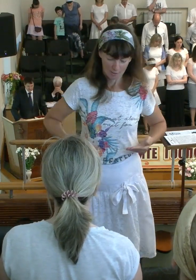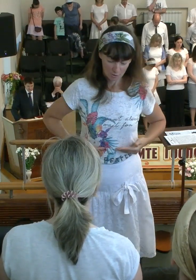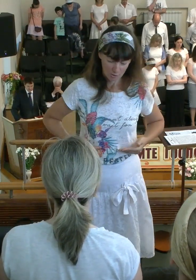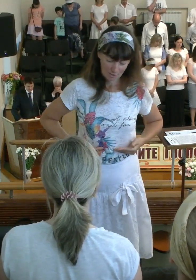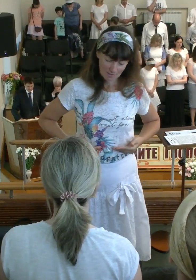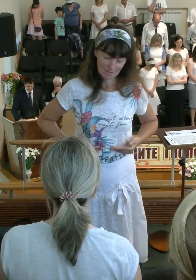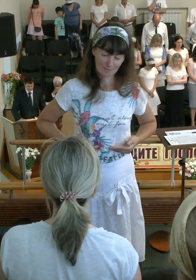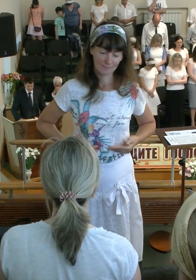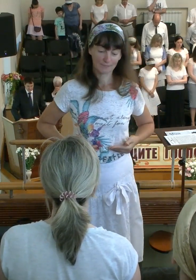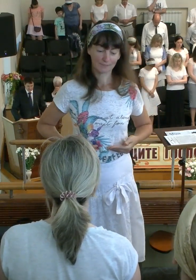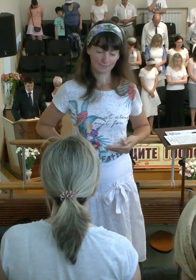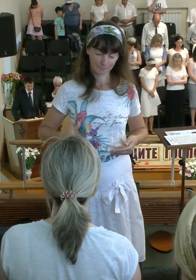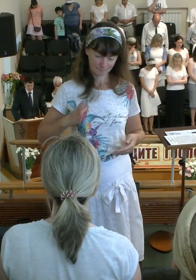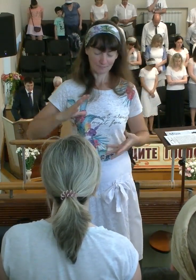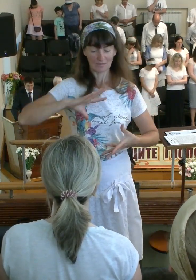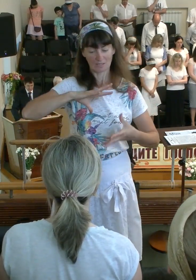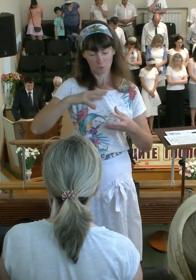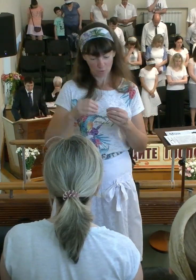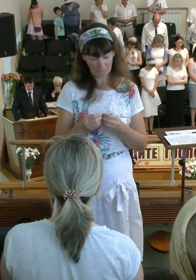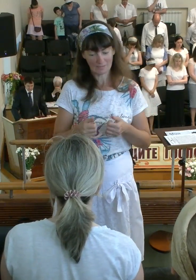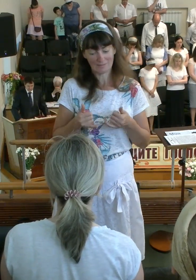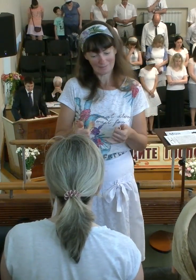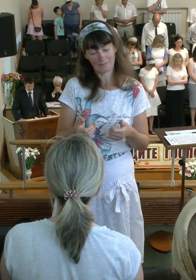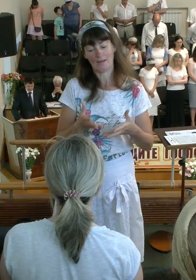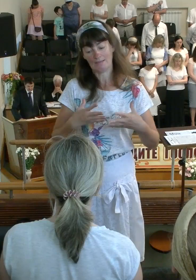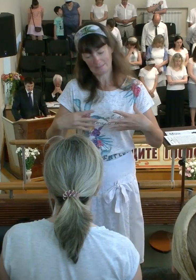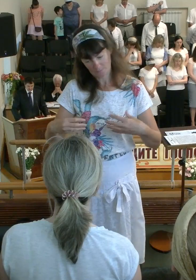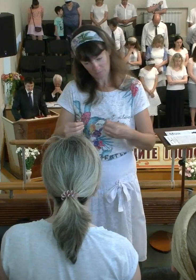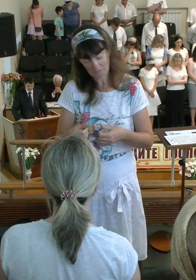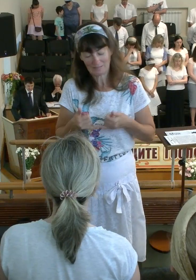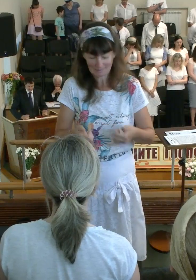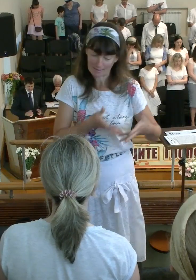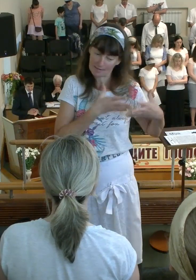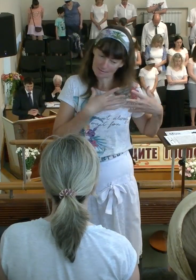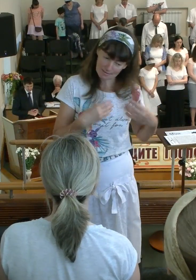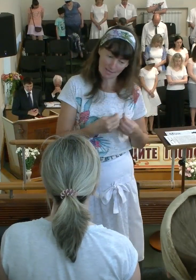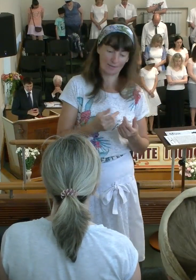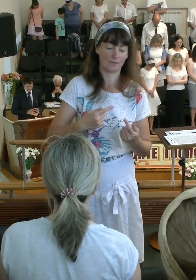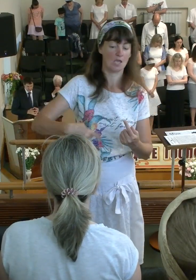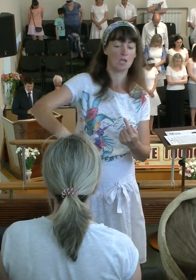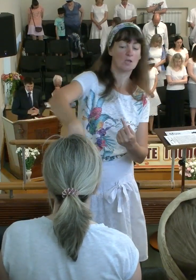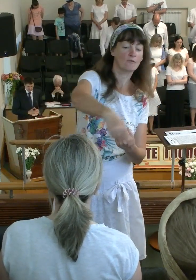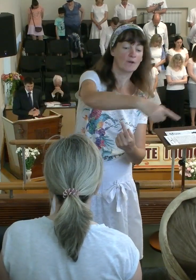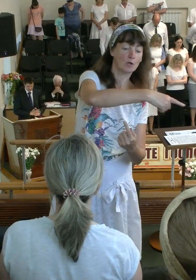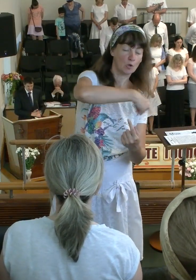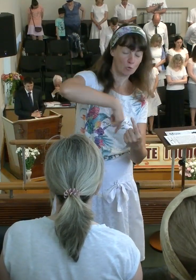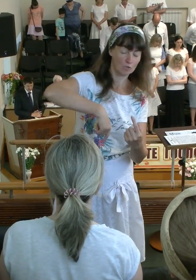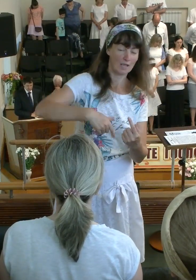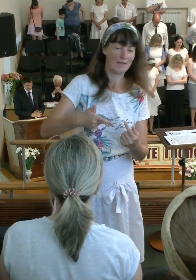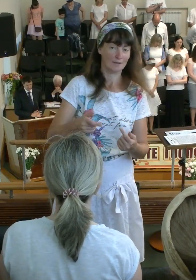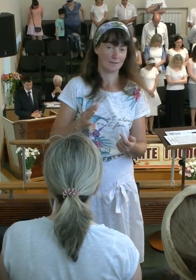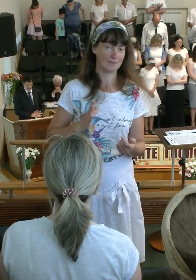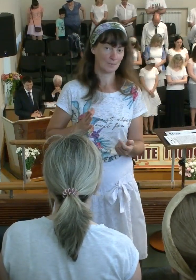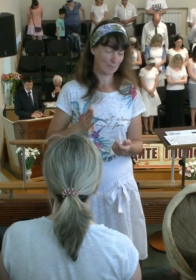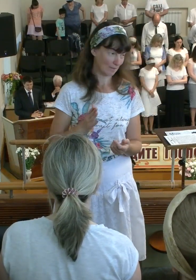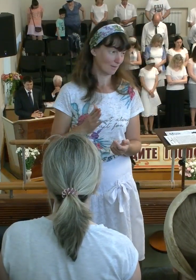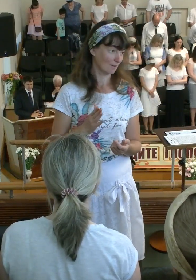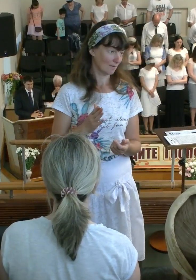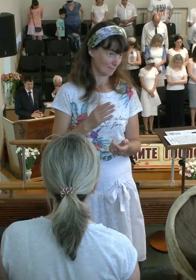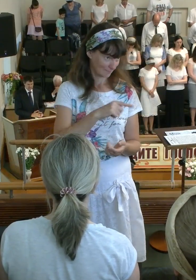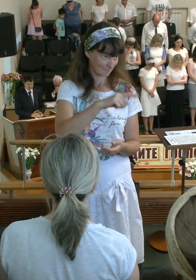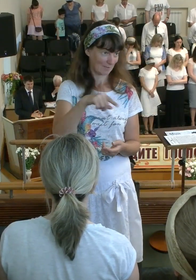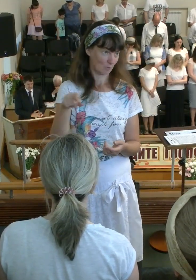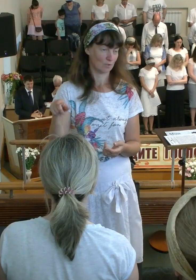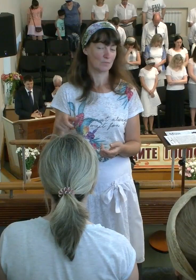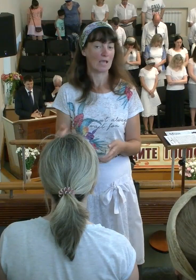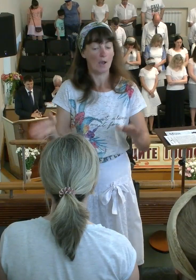несла результаты в наших семьях, в нашей церкви и везде, Господи, где мы находимся, там нам быть. Ты